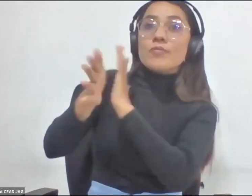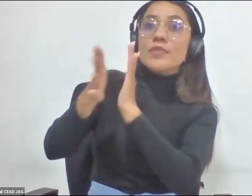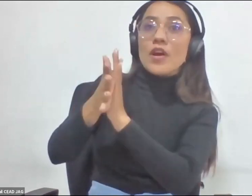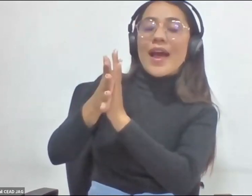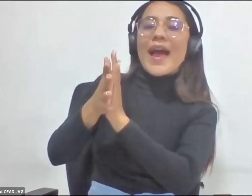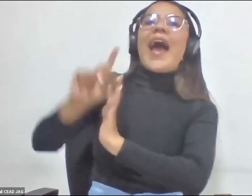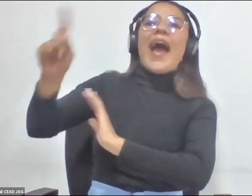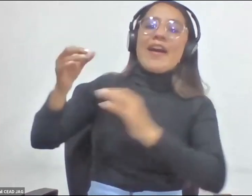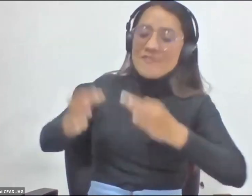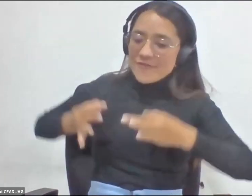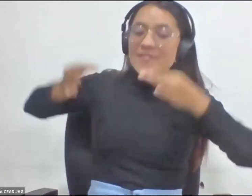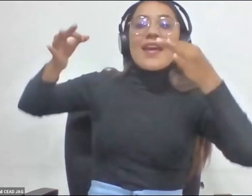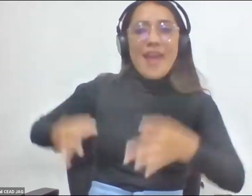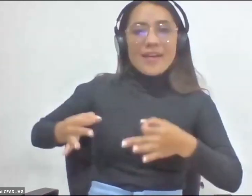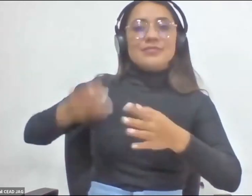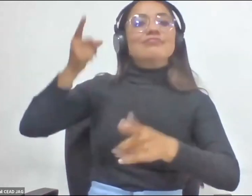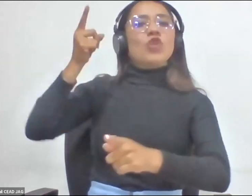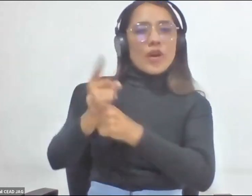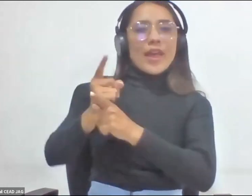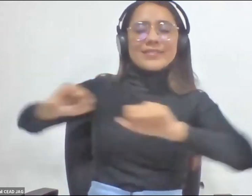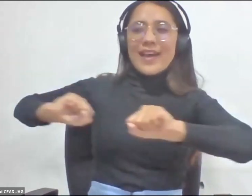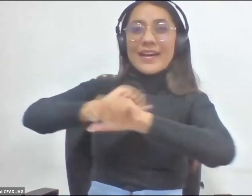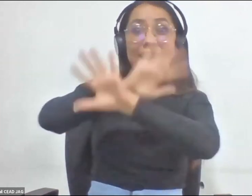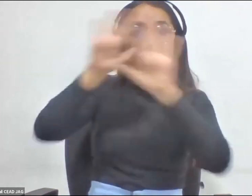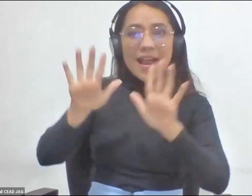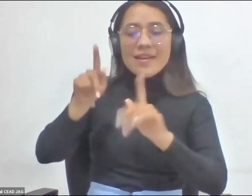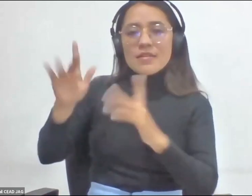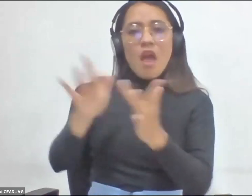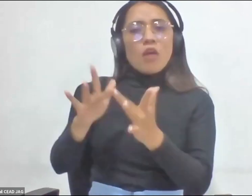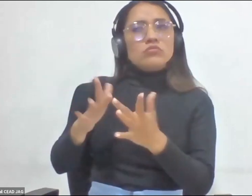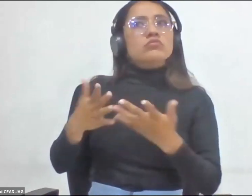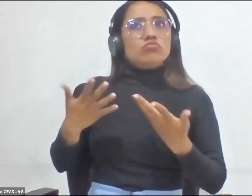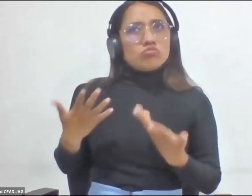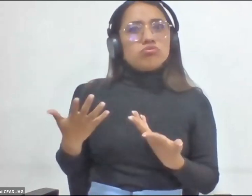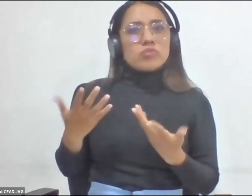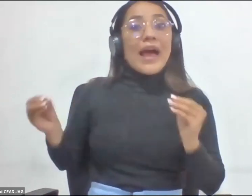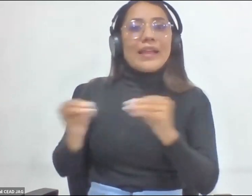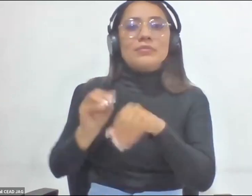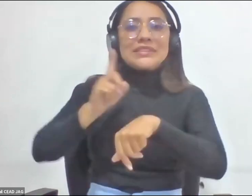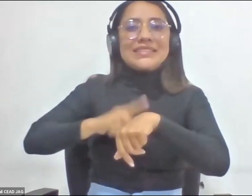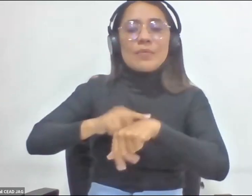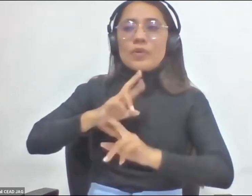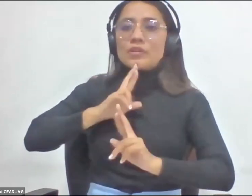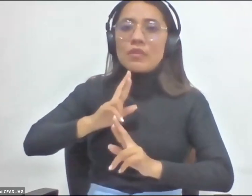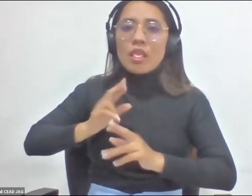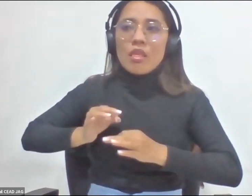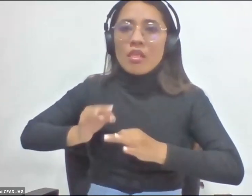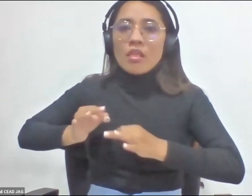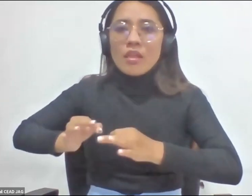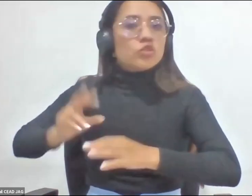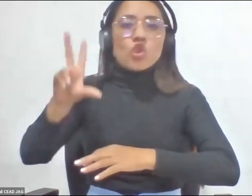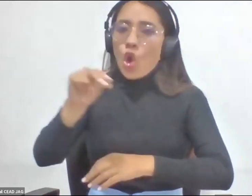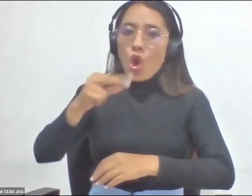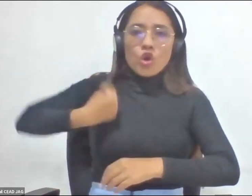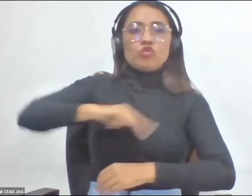veraz una información Clara y que nos permita minimizar los tiempos de respuesta por parte del Ministerio de Educación